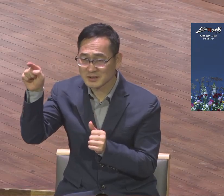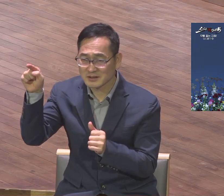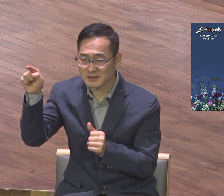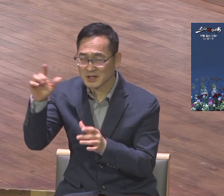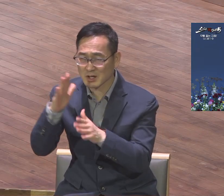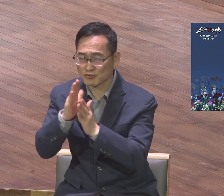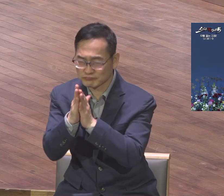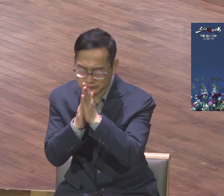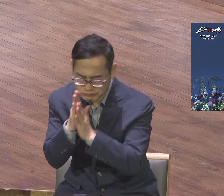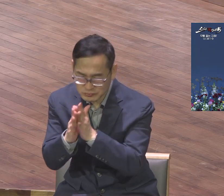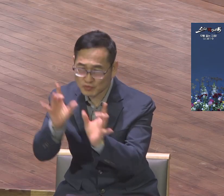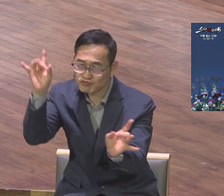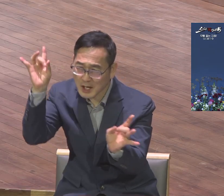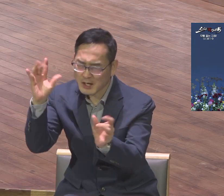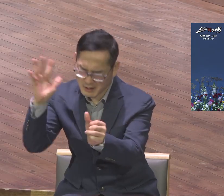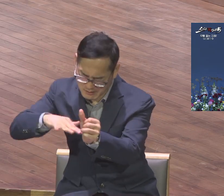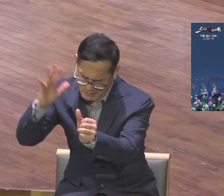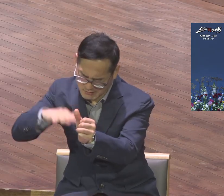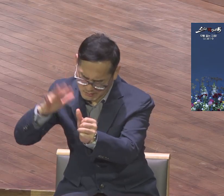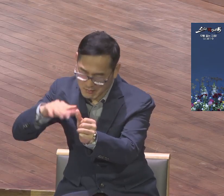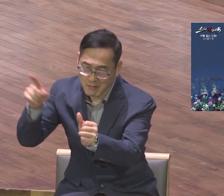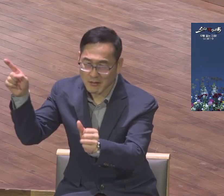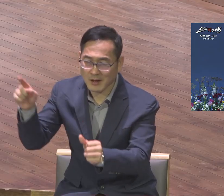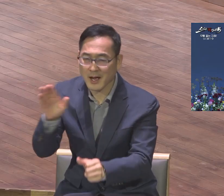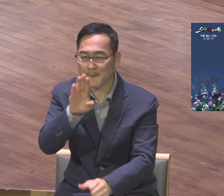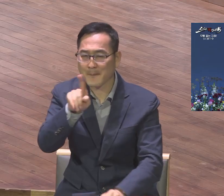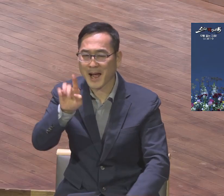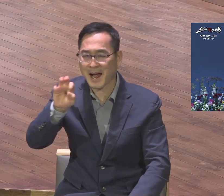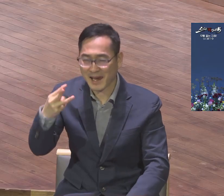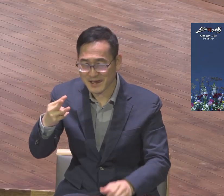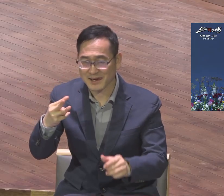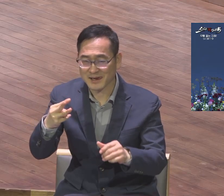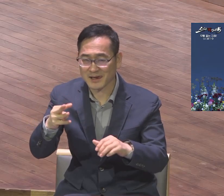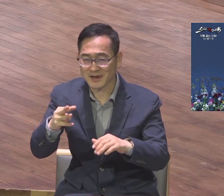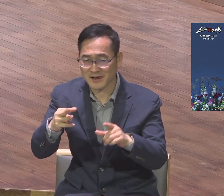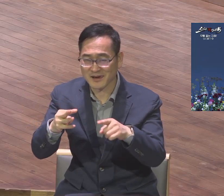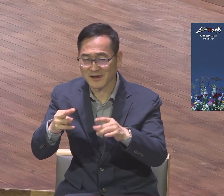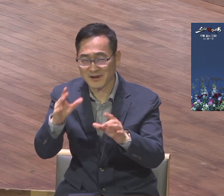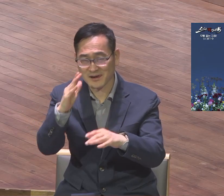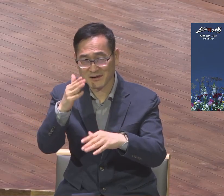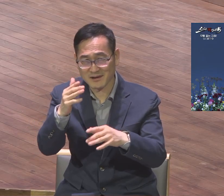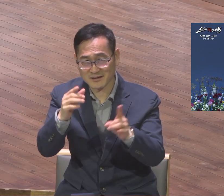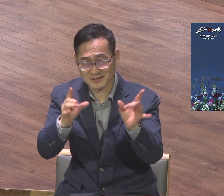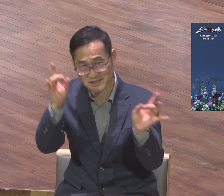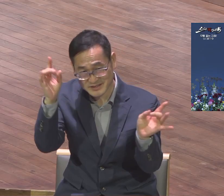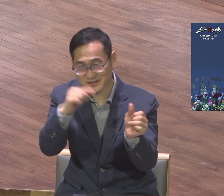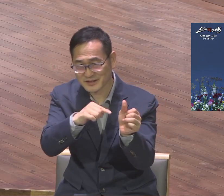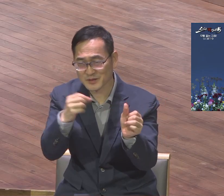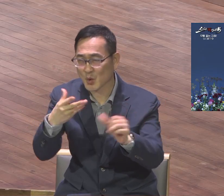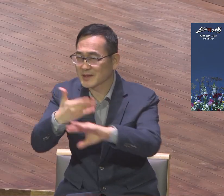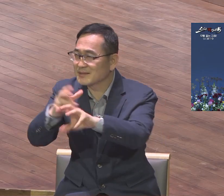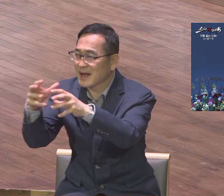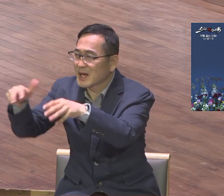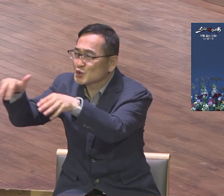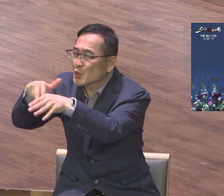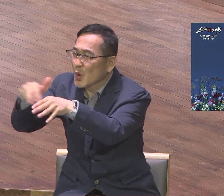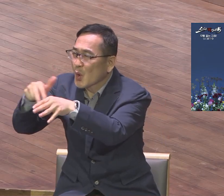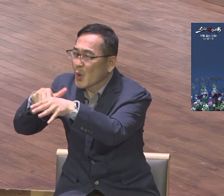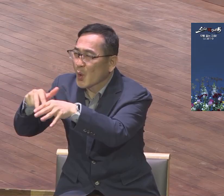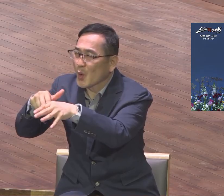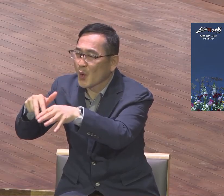온갖 우상 숭배를 다 했어요. 바알 숭배는 뭐 기본이고 이방 종교의